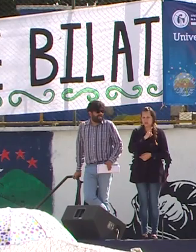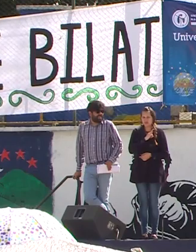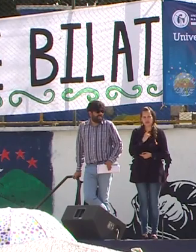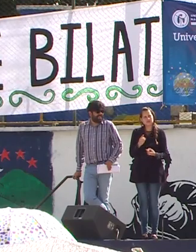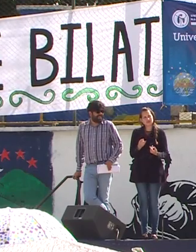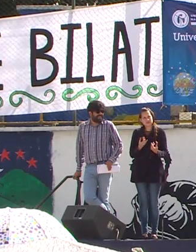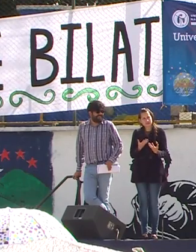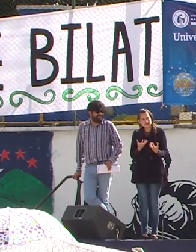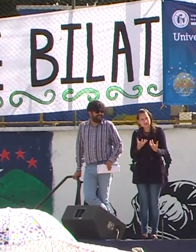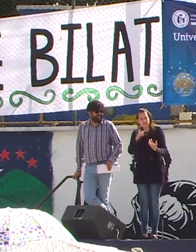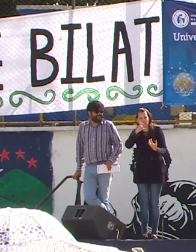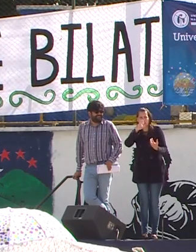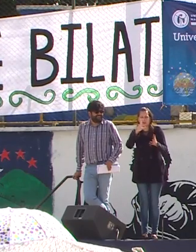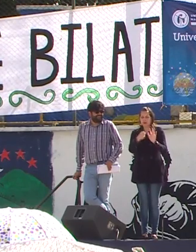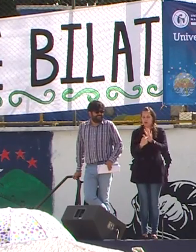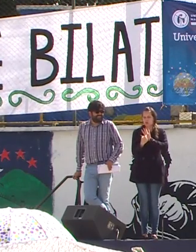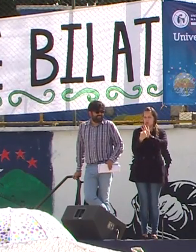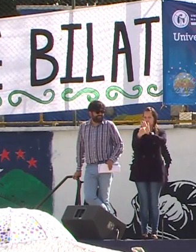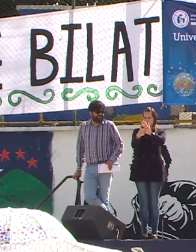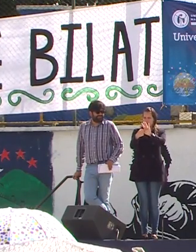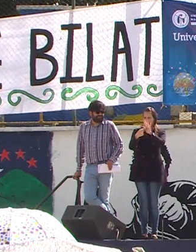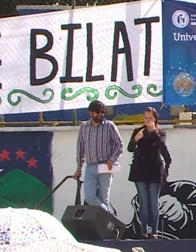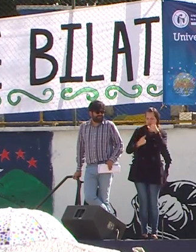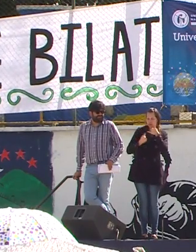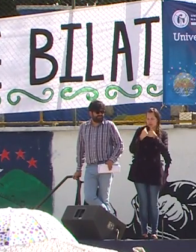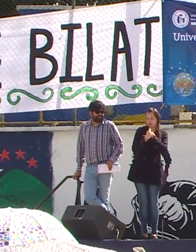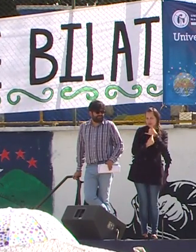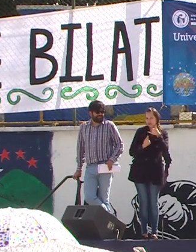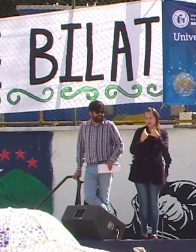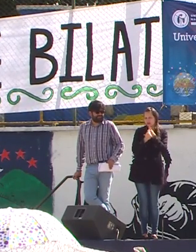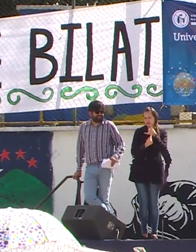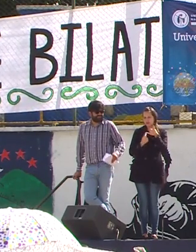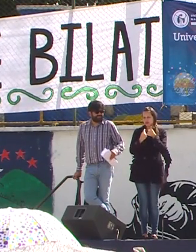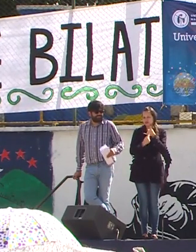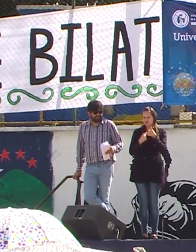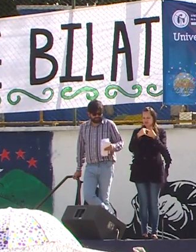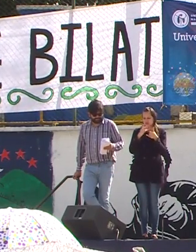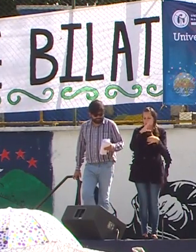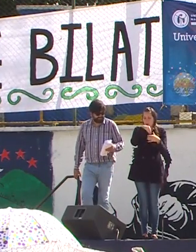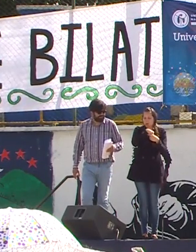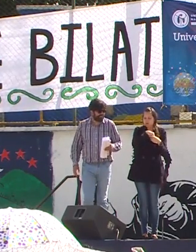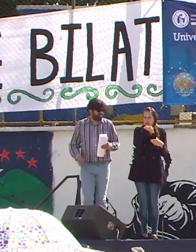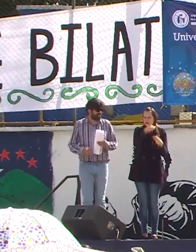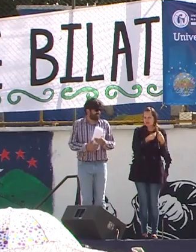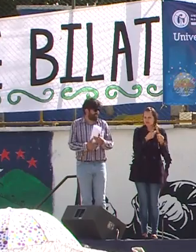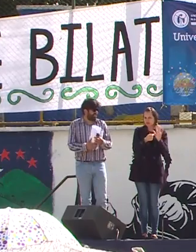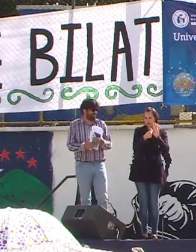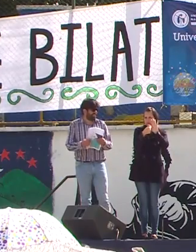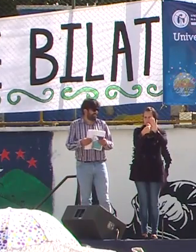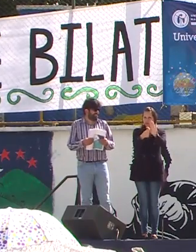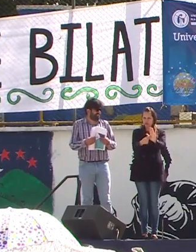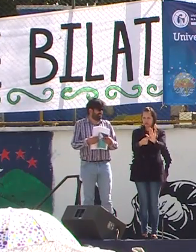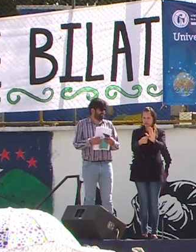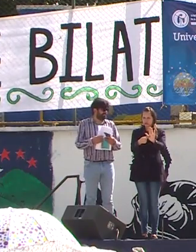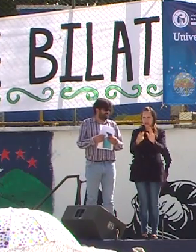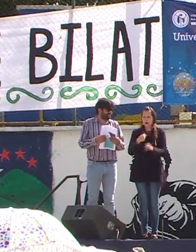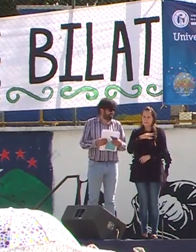al país la verdadera cara de su quehacer, la grandeza de su